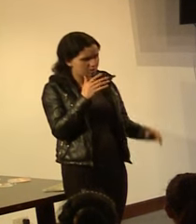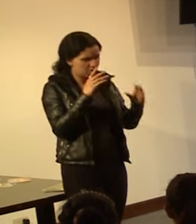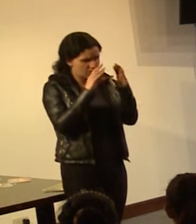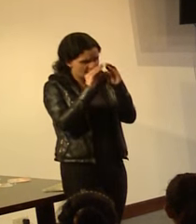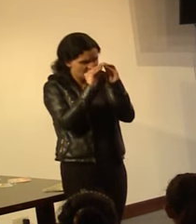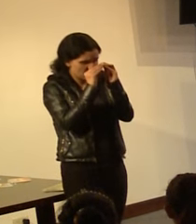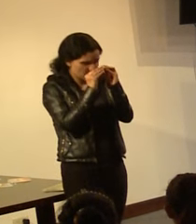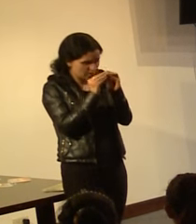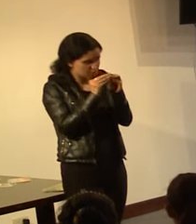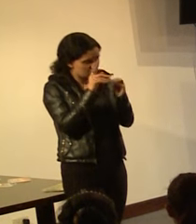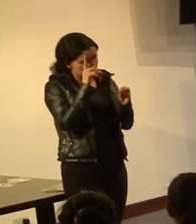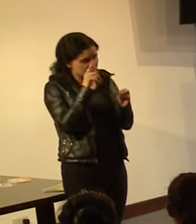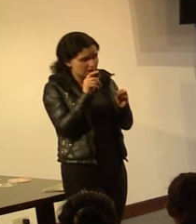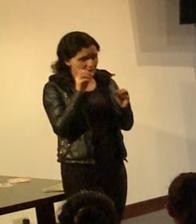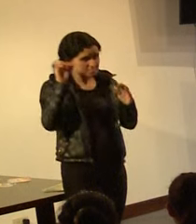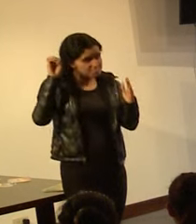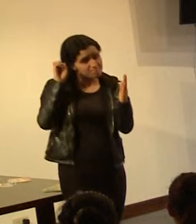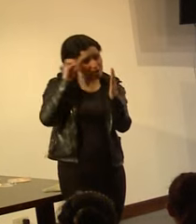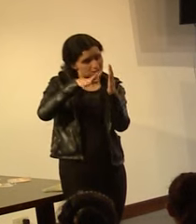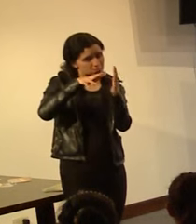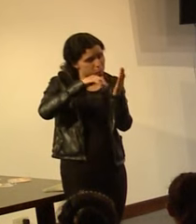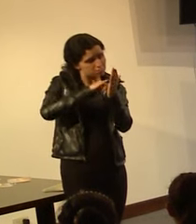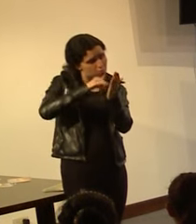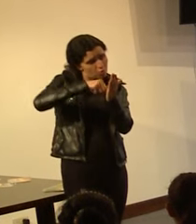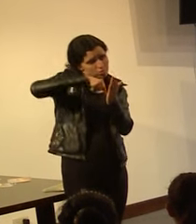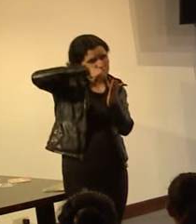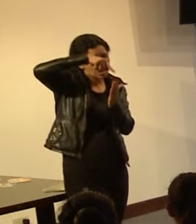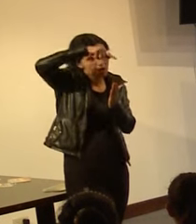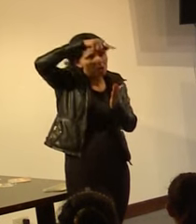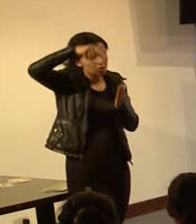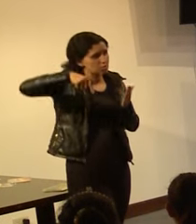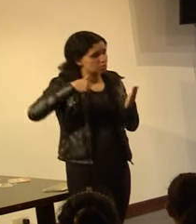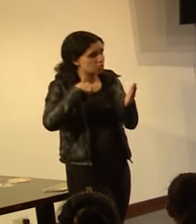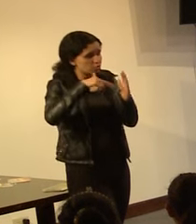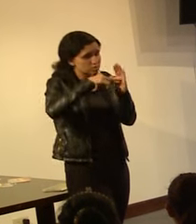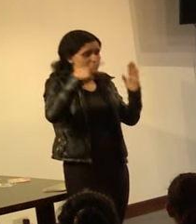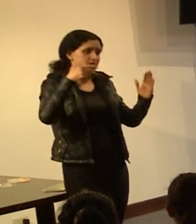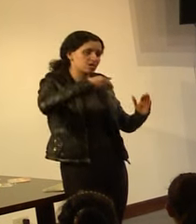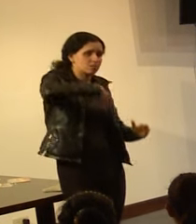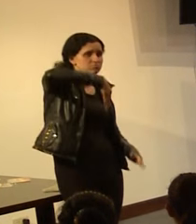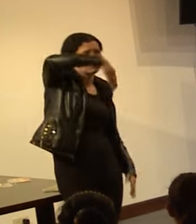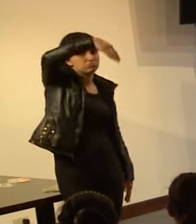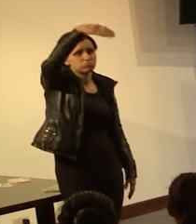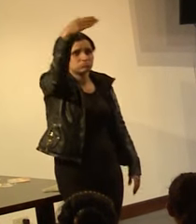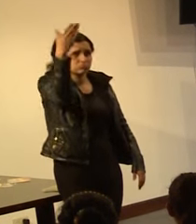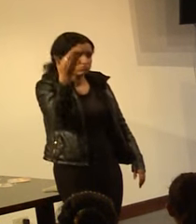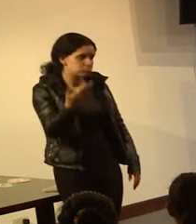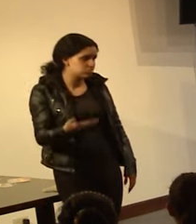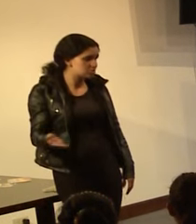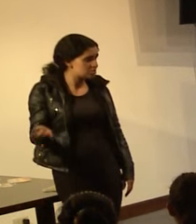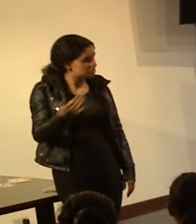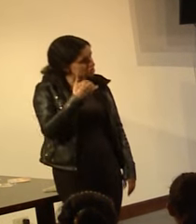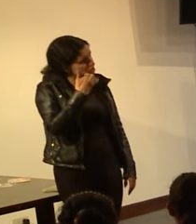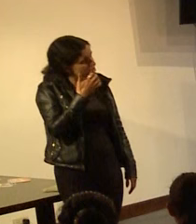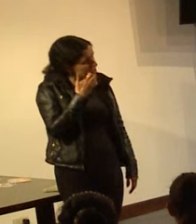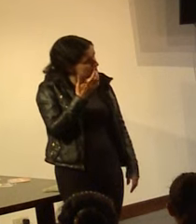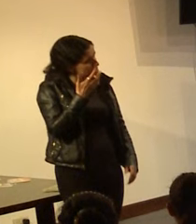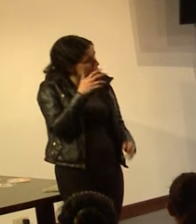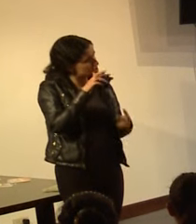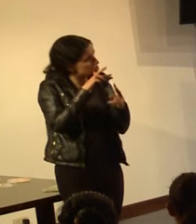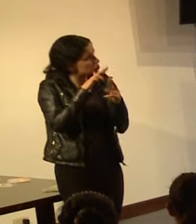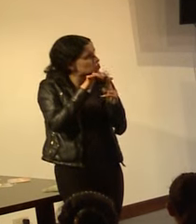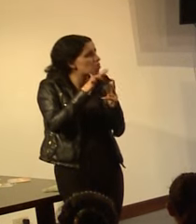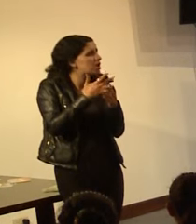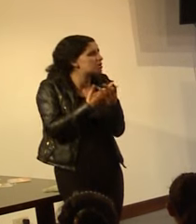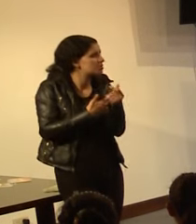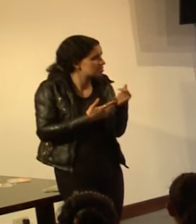de alguna manera. Sí, claro, yo puedo manchar con una técnica o de pronto no. Entonces creo que hay como una dualidad entre,